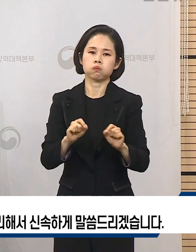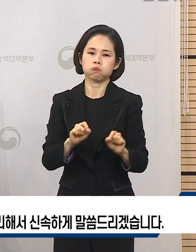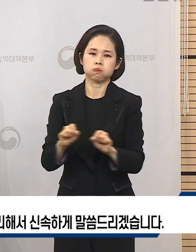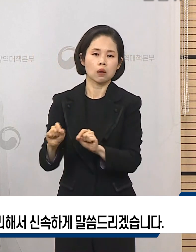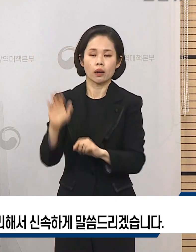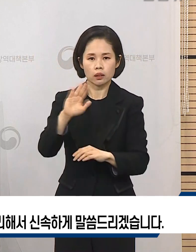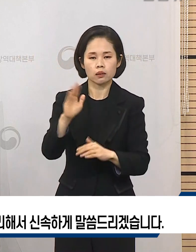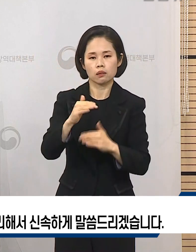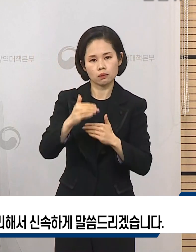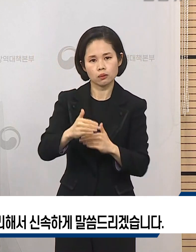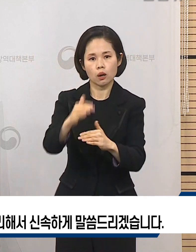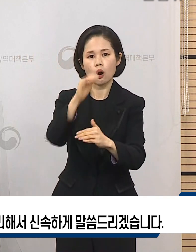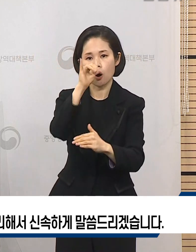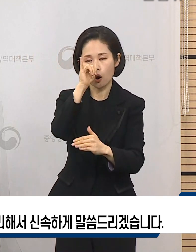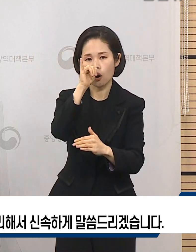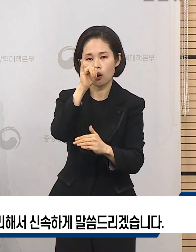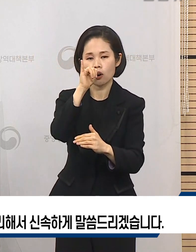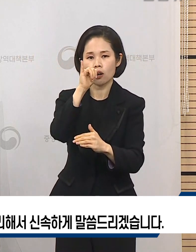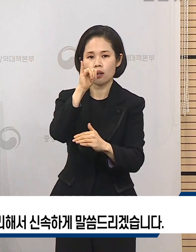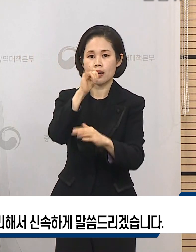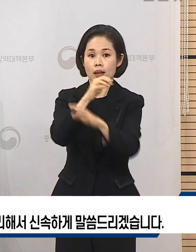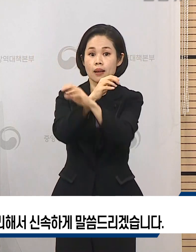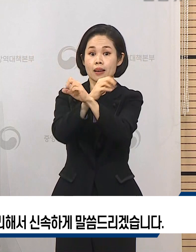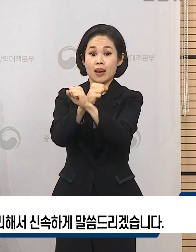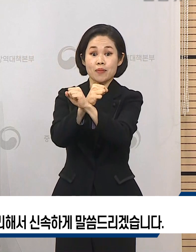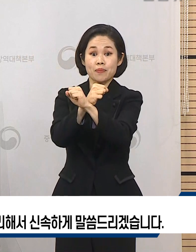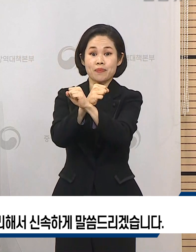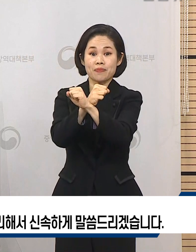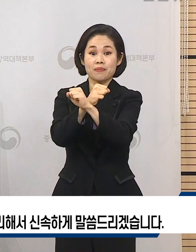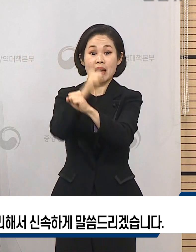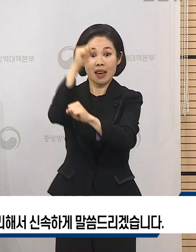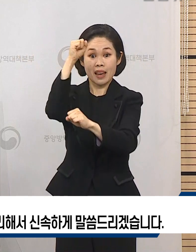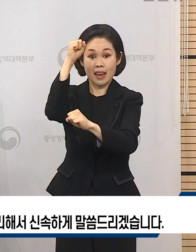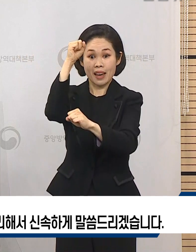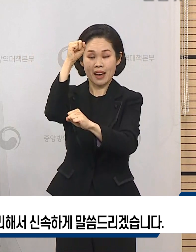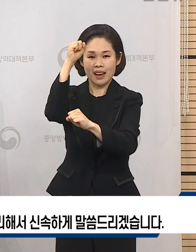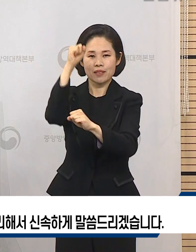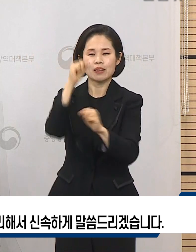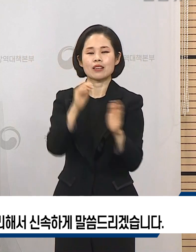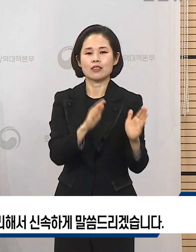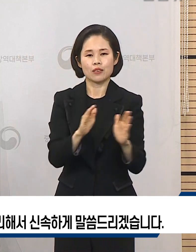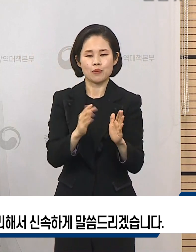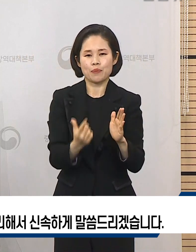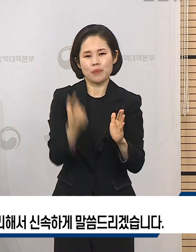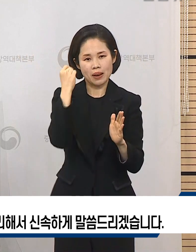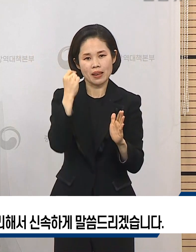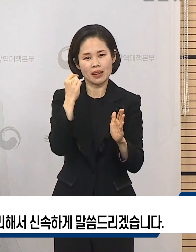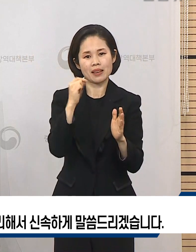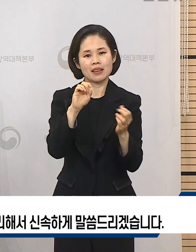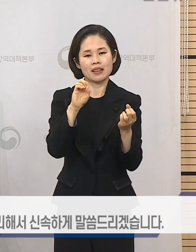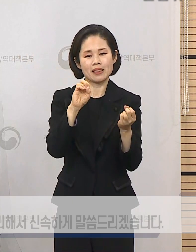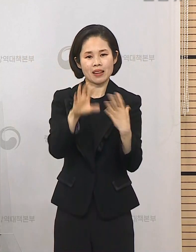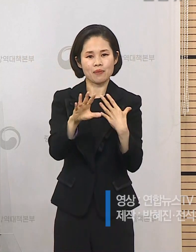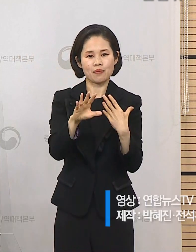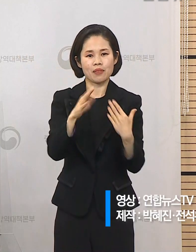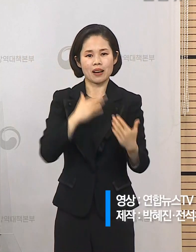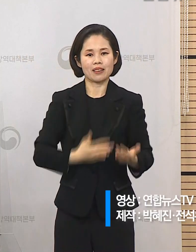대해서 최종적으로 협상이 종결이 되면 정리 해서 신속하게 말씀드리도록 하겠습니다